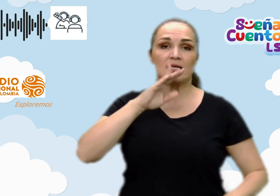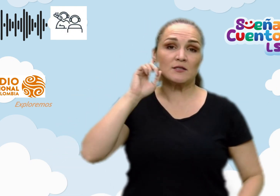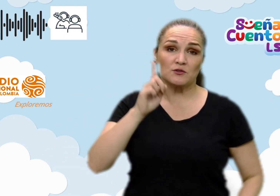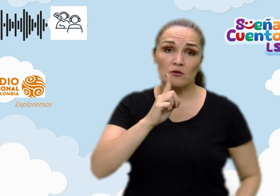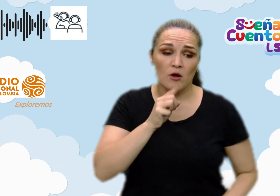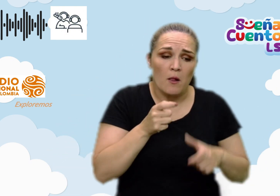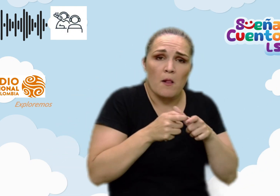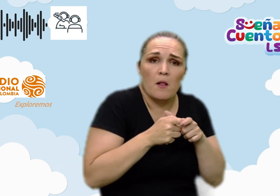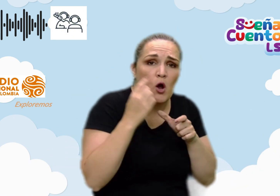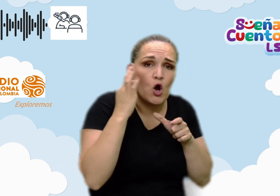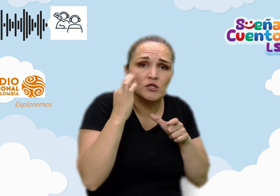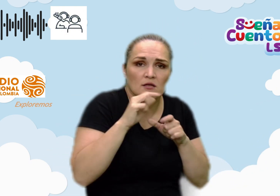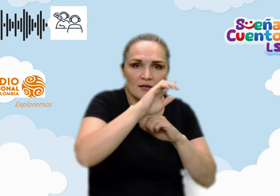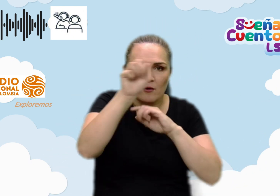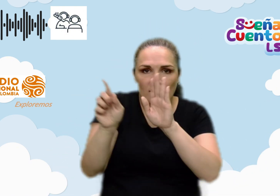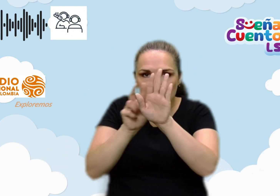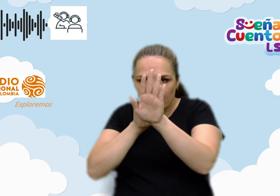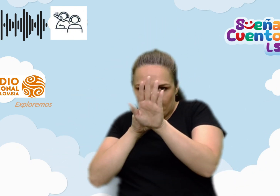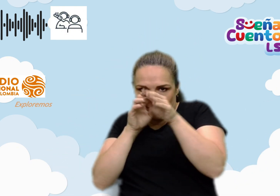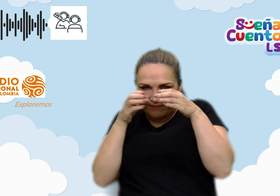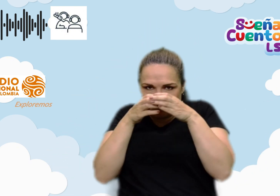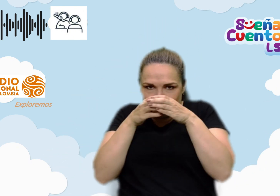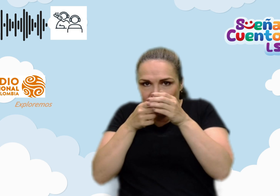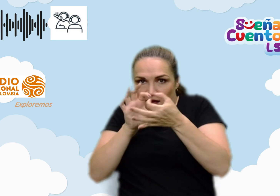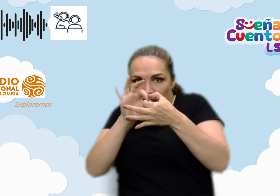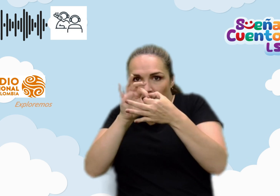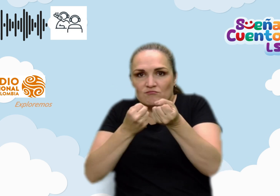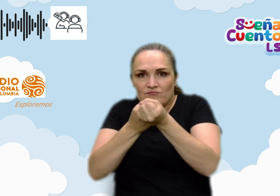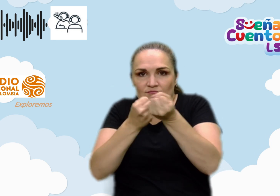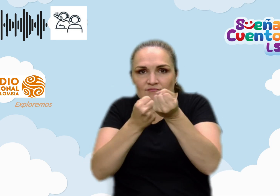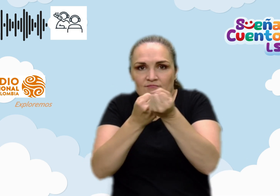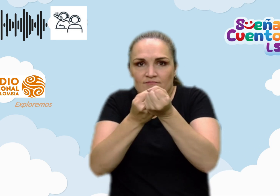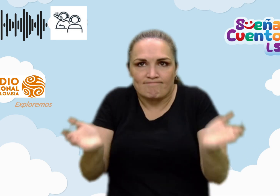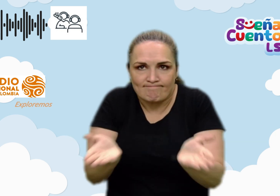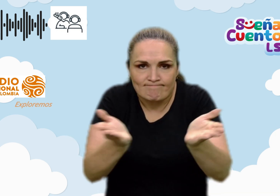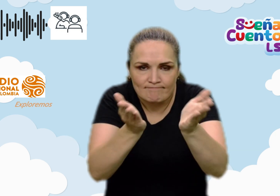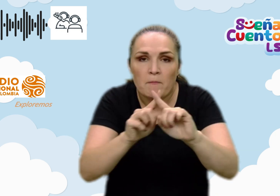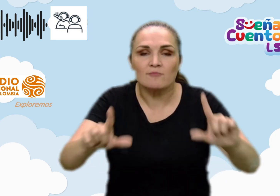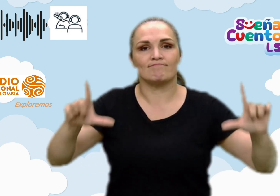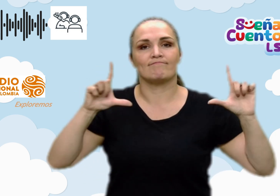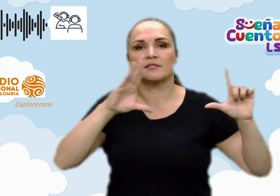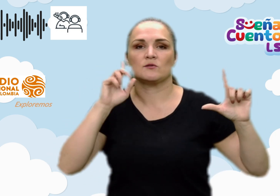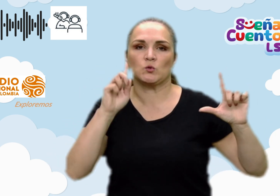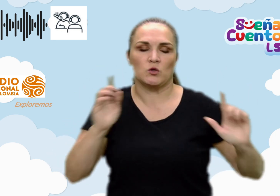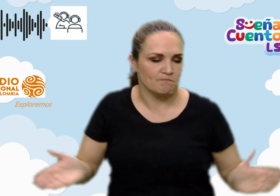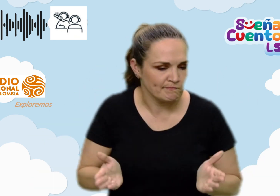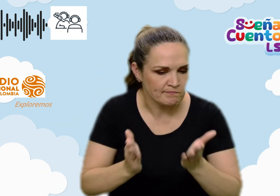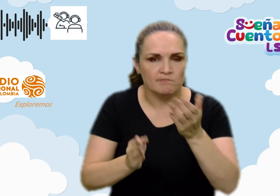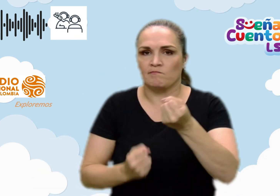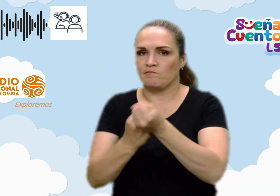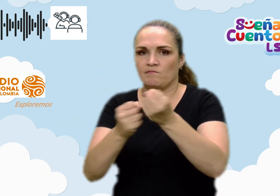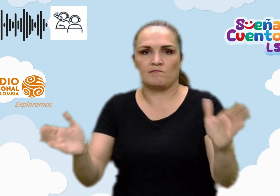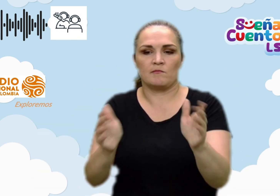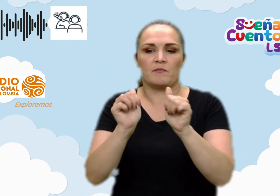figuran, los que lideran, y los pocos oyentes que estamos ahí estamos detrás. Somos aliados y jalonamos y empujamos el